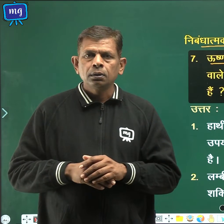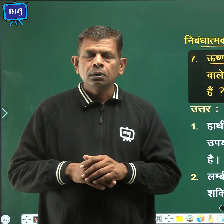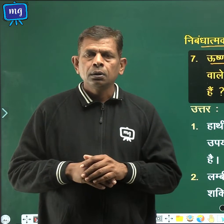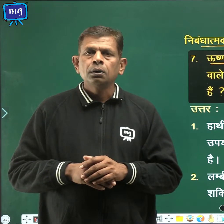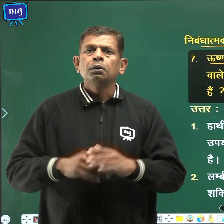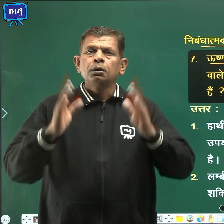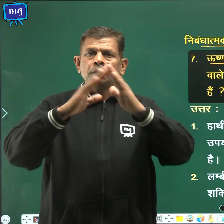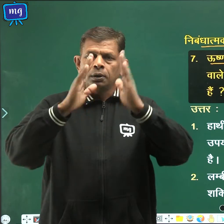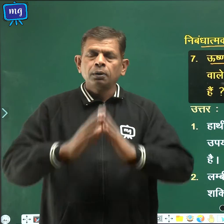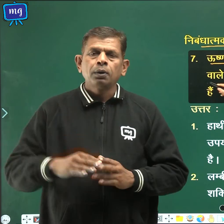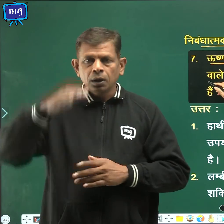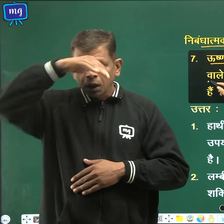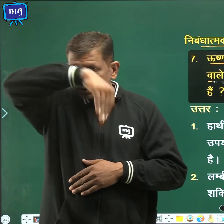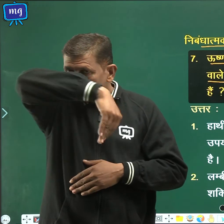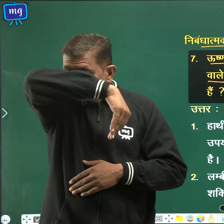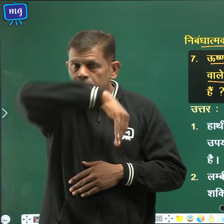रहने वाले हाथी